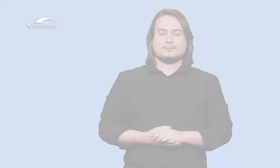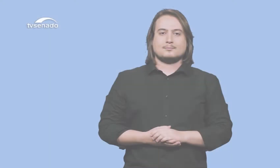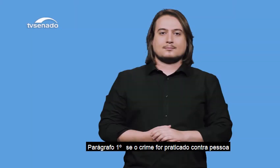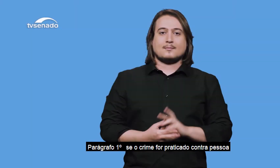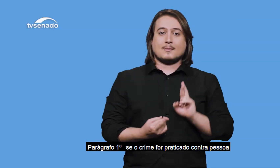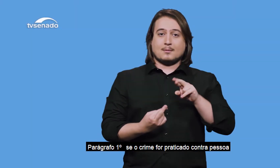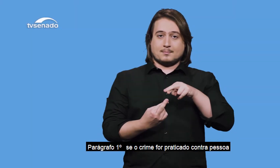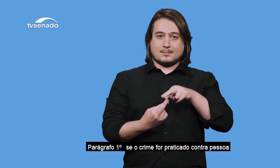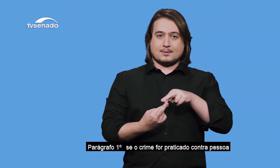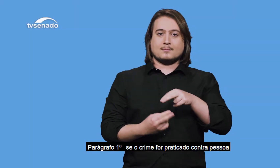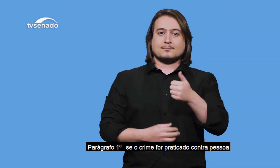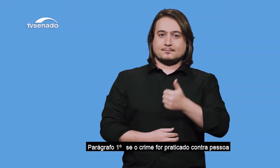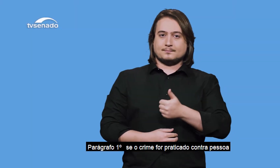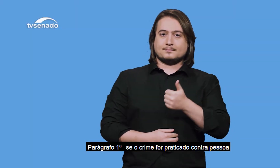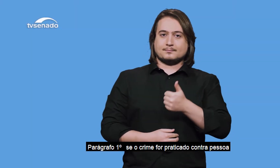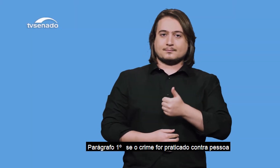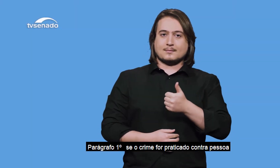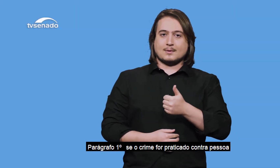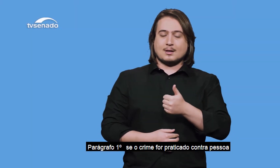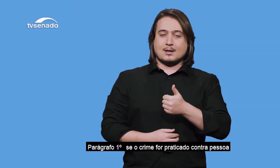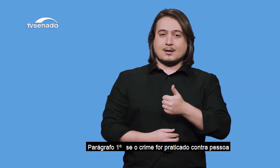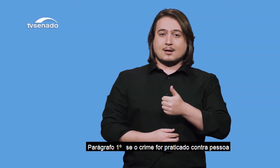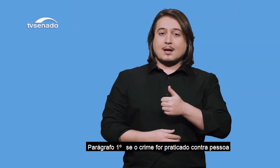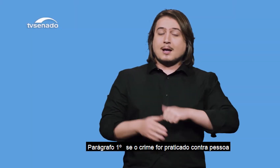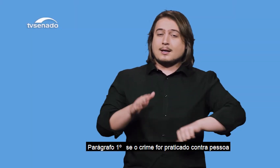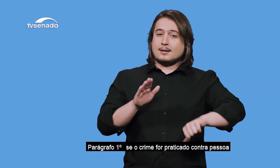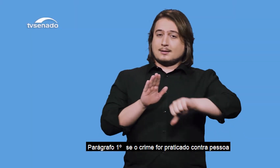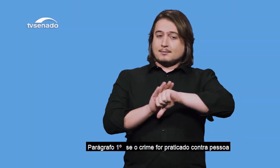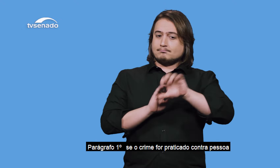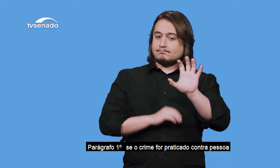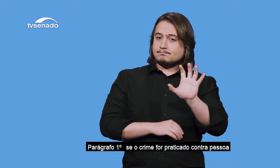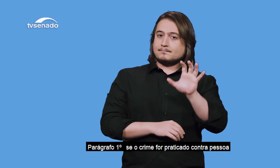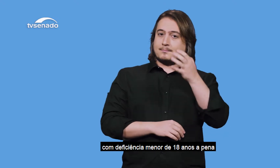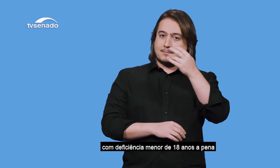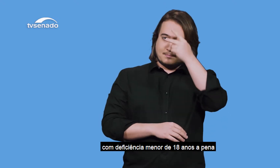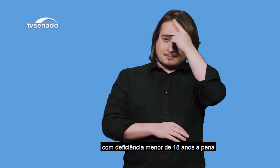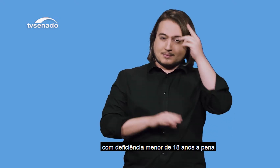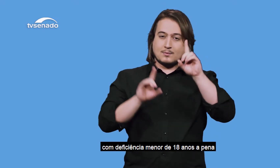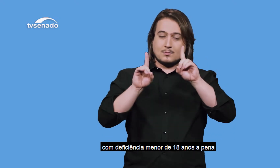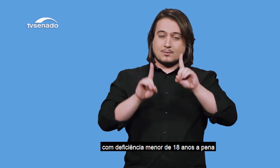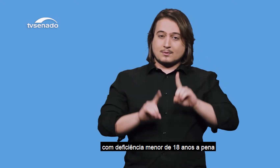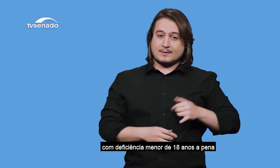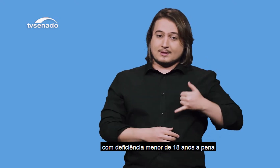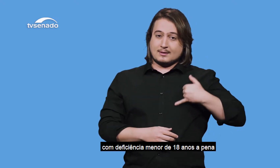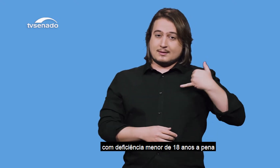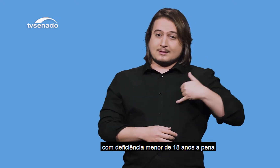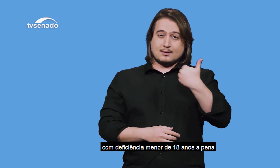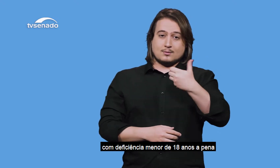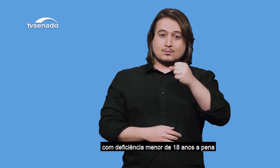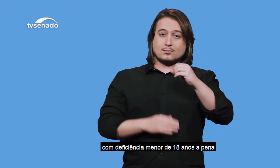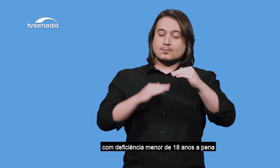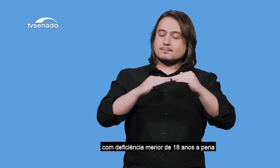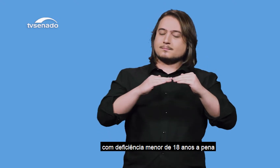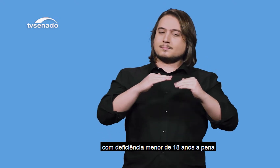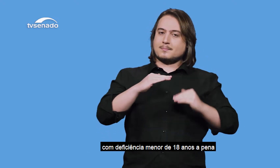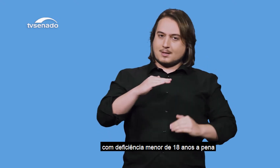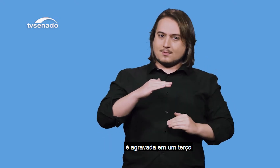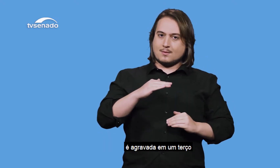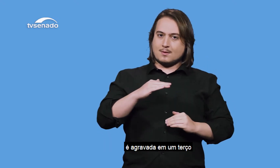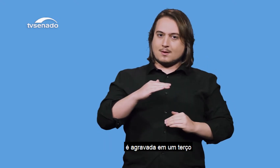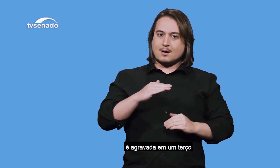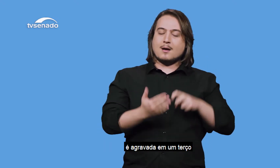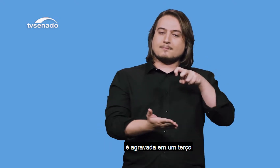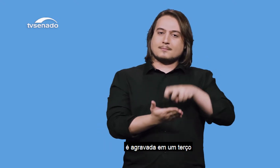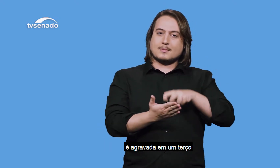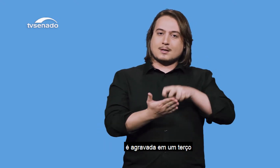parágrafo 1º se o crime for praticado contra pessoa com deficiência menor de 18 anos a pena é